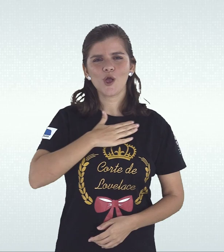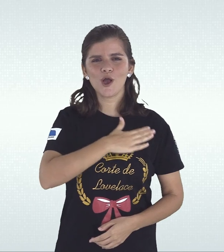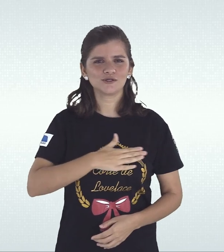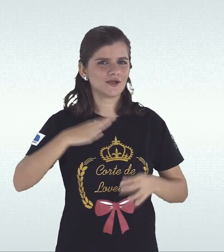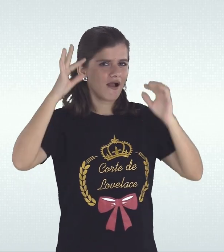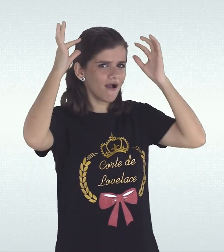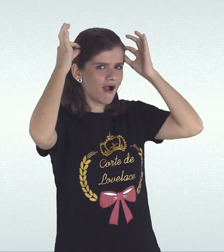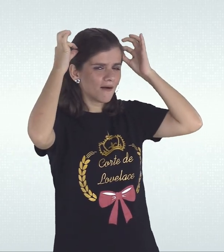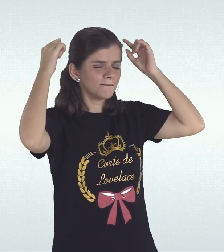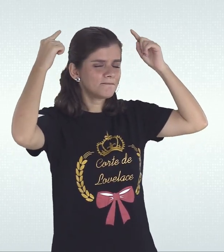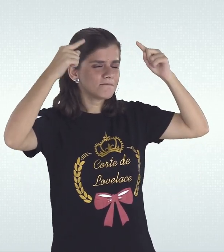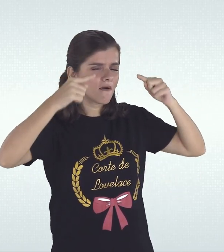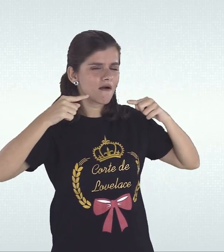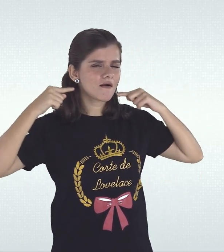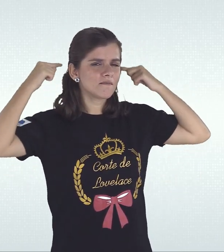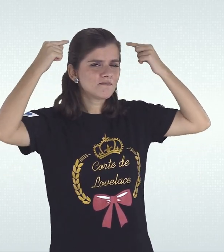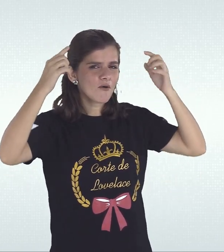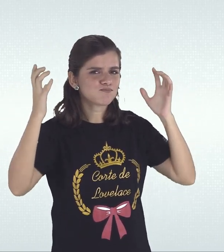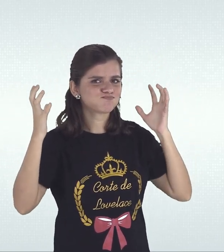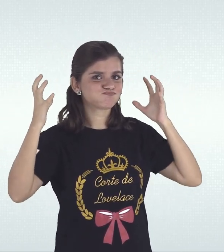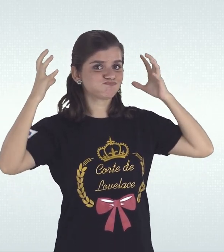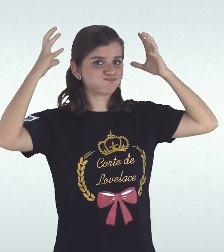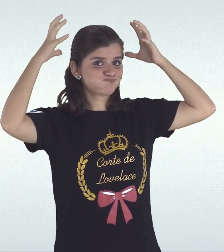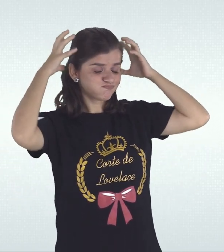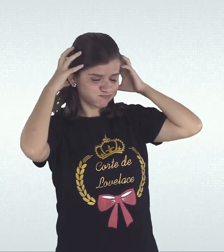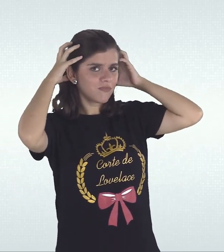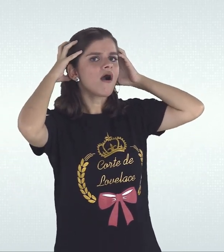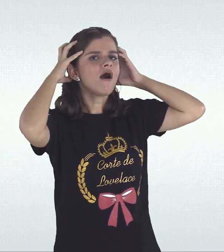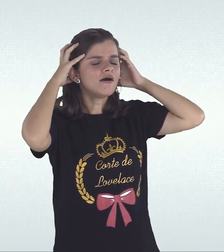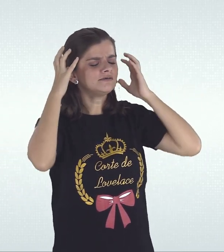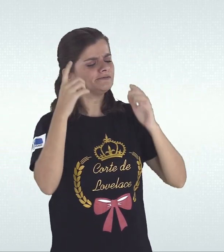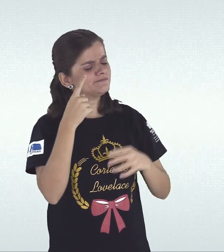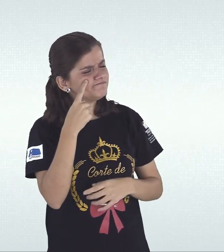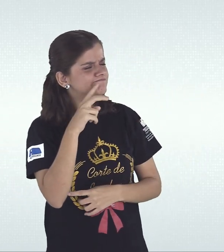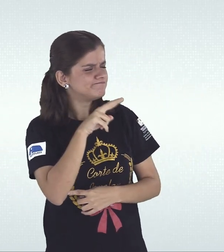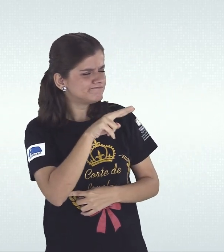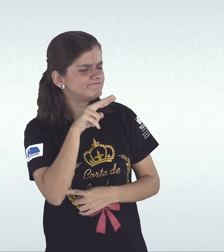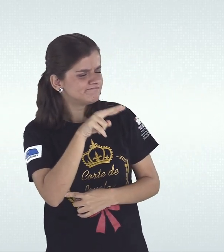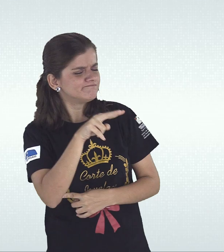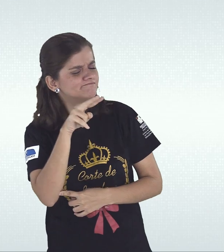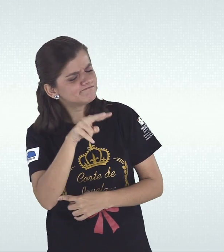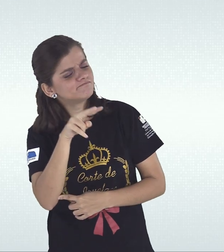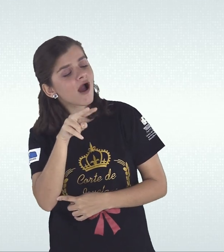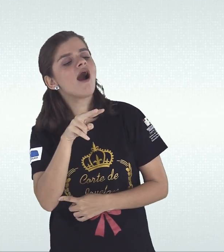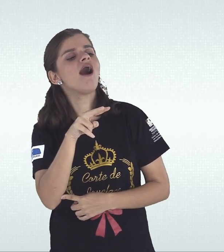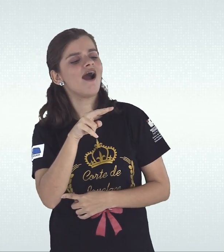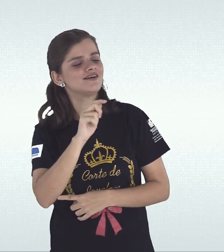laterais altos e com isso criamos esse sinal para a the love lei se